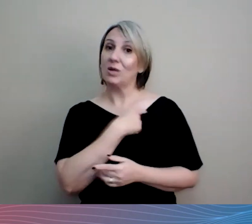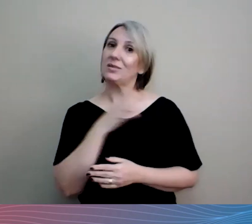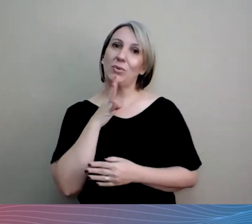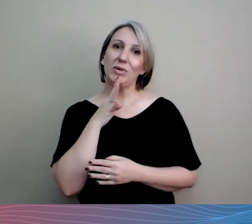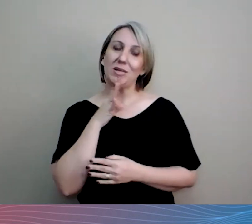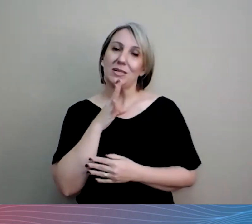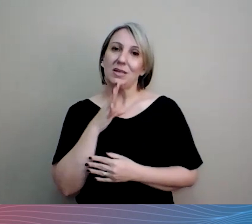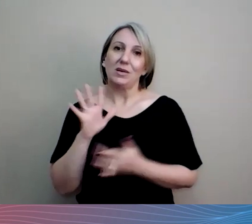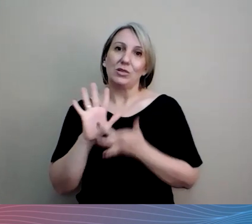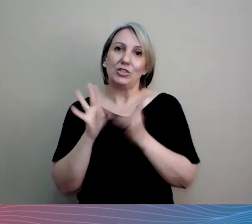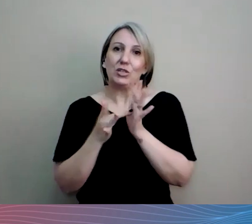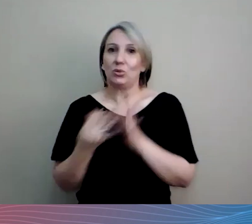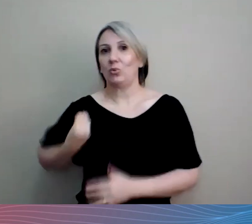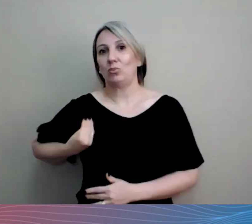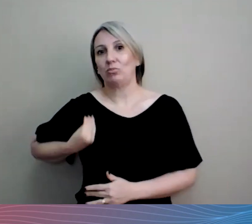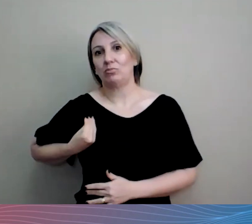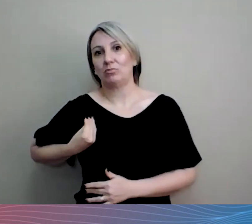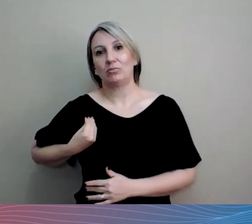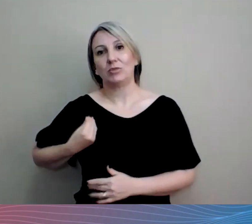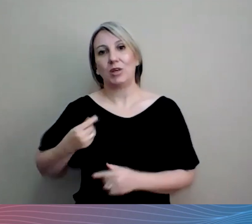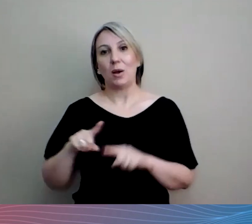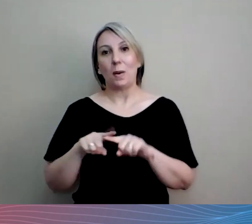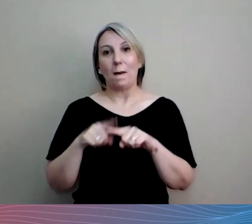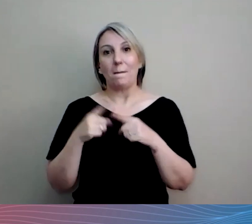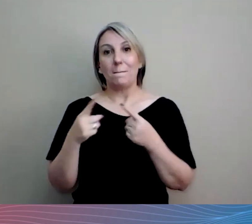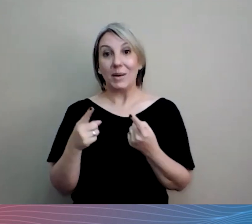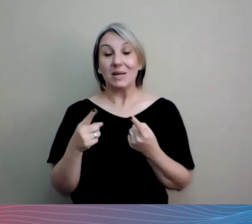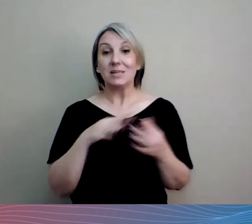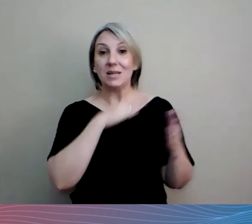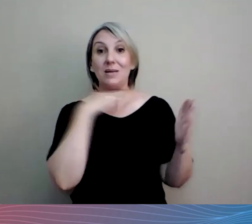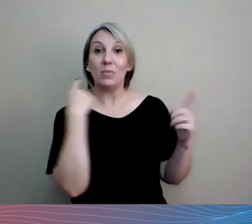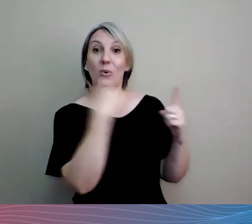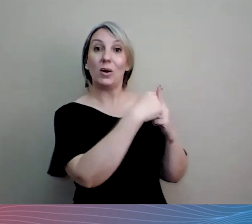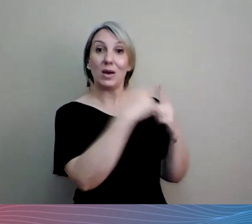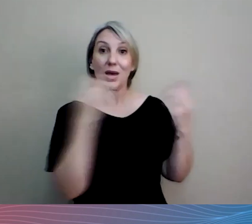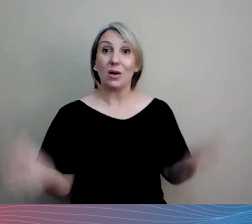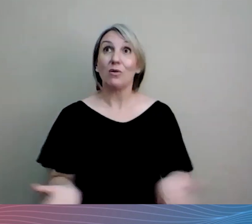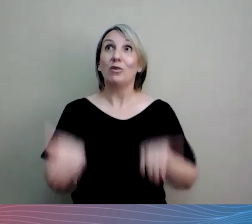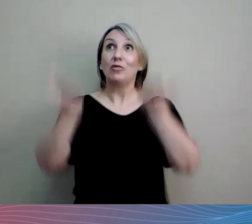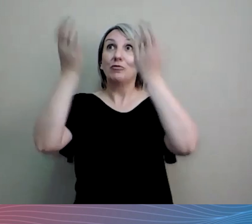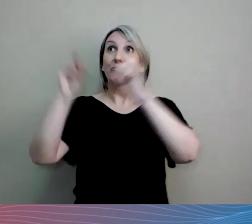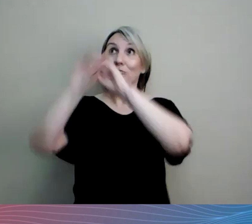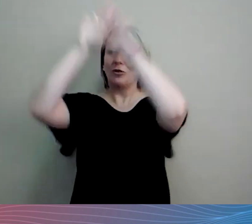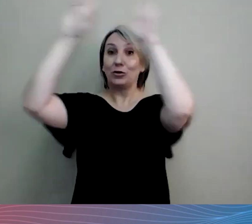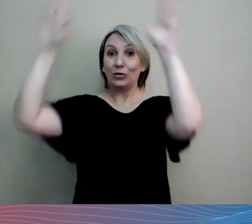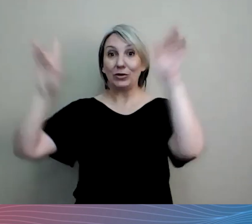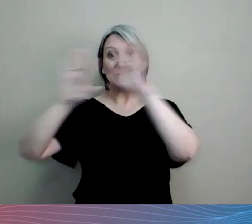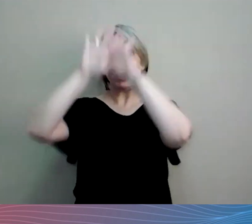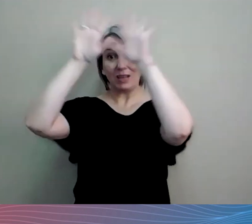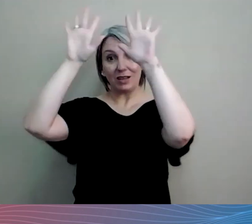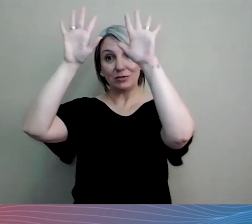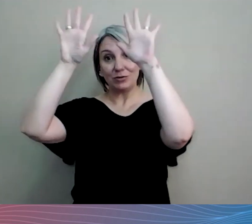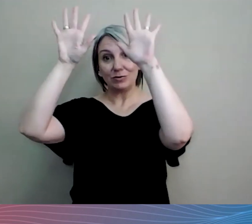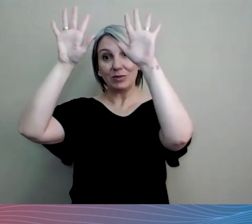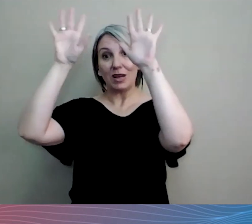morreu, Ele foi glorificado na ressurreição, e quem nele cresce, né,